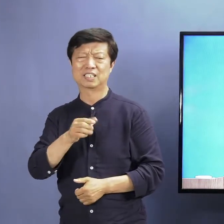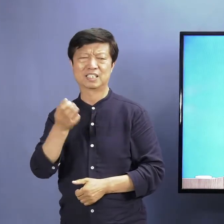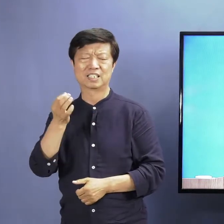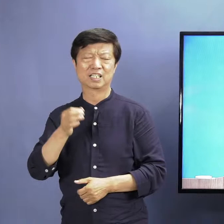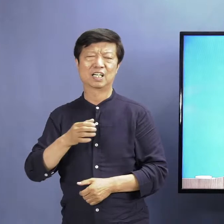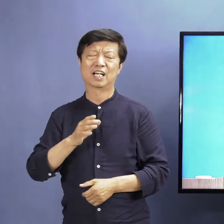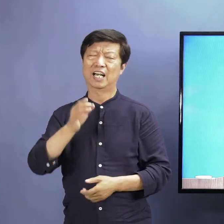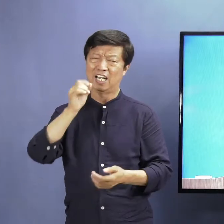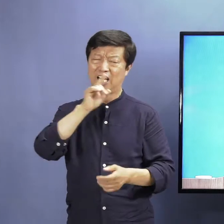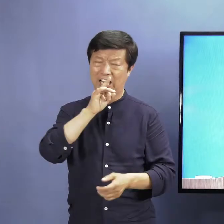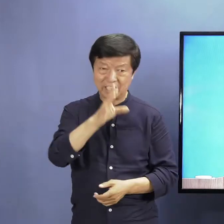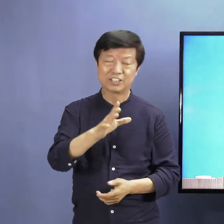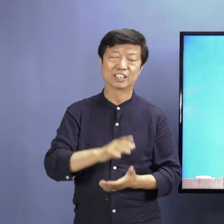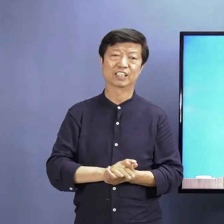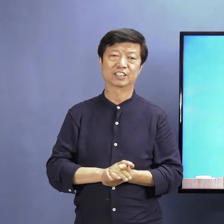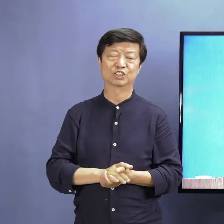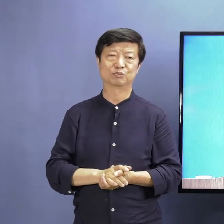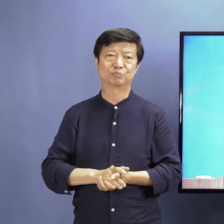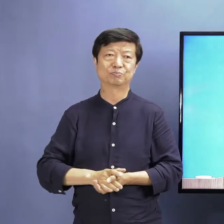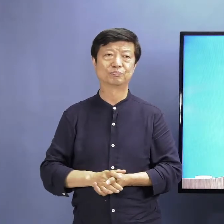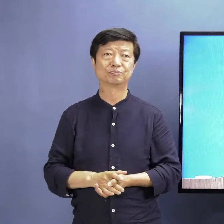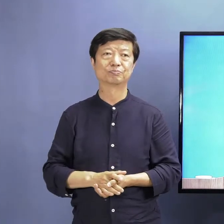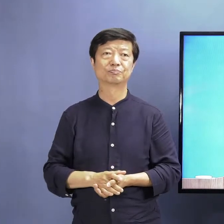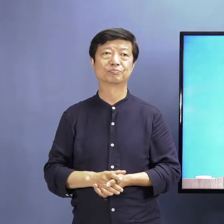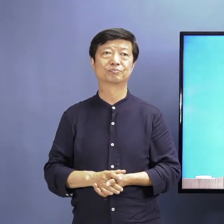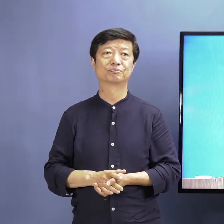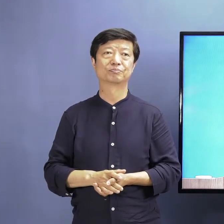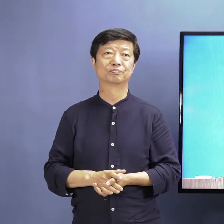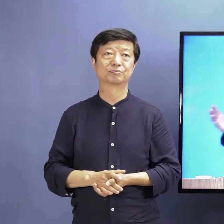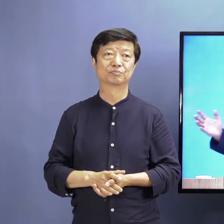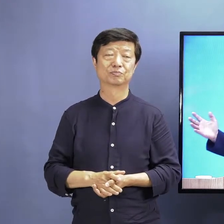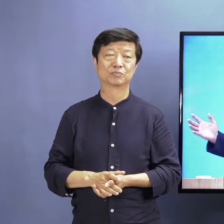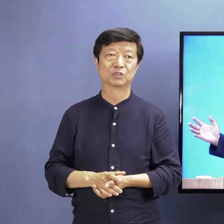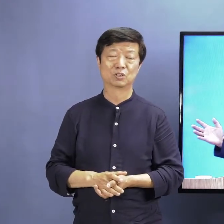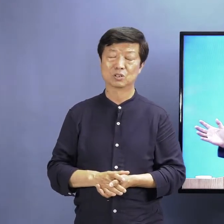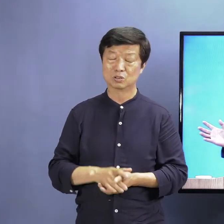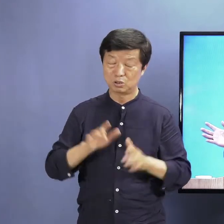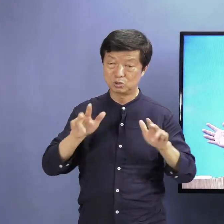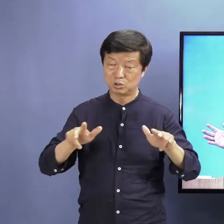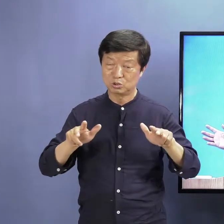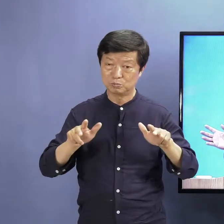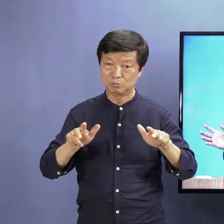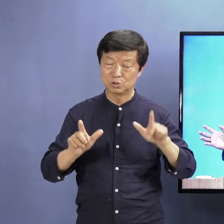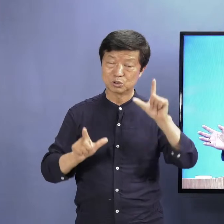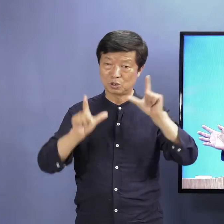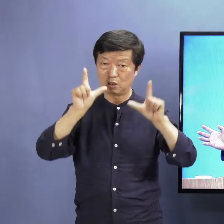거예요. 근데 이게 문제가 뭐냐면요, 당장 볼 때는 아무 문제가 없어.